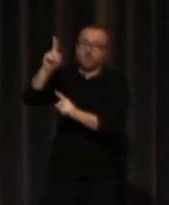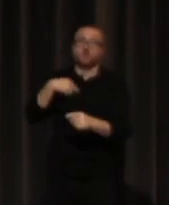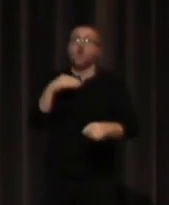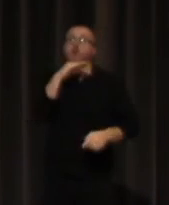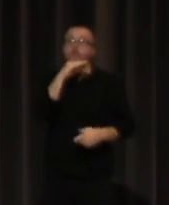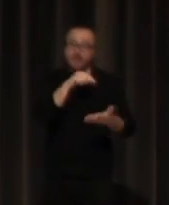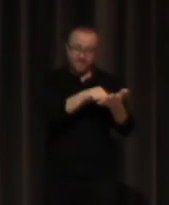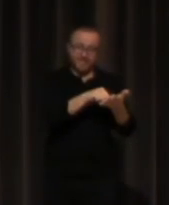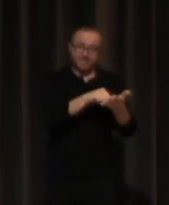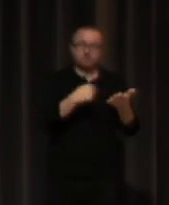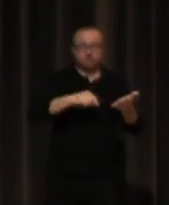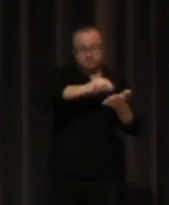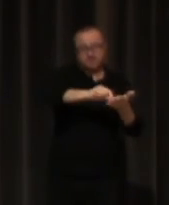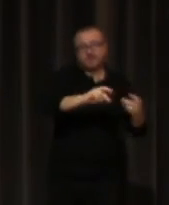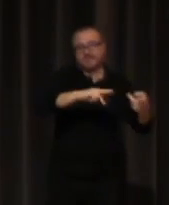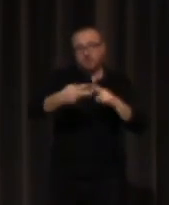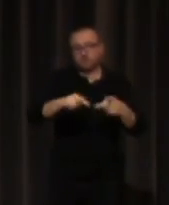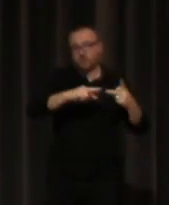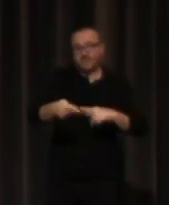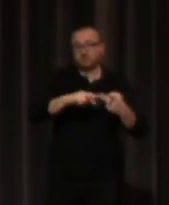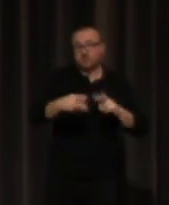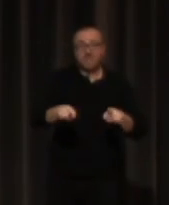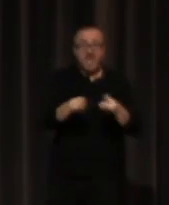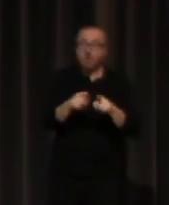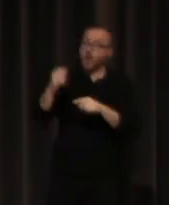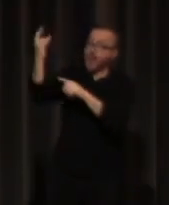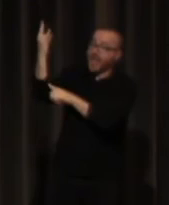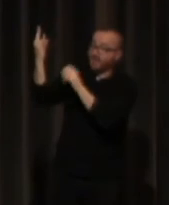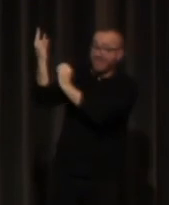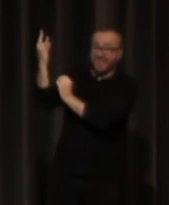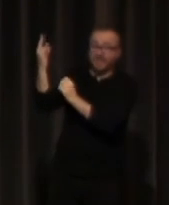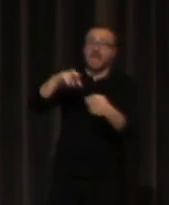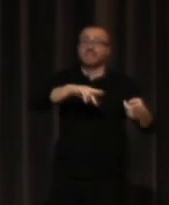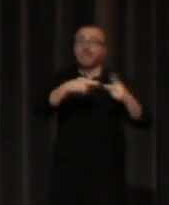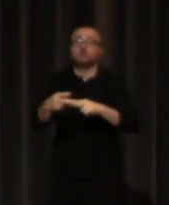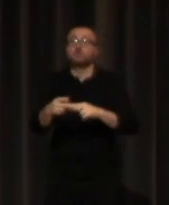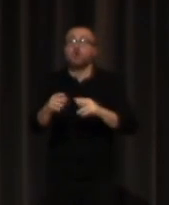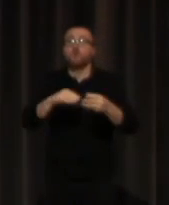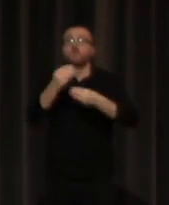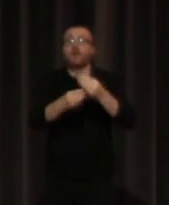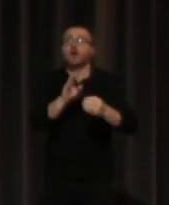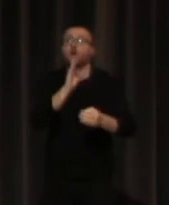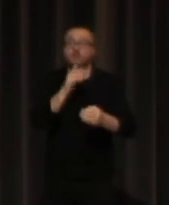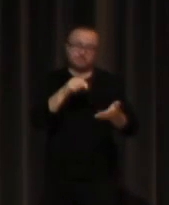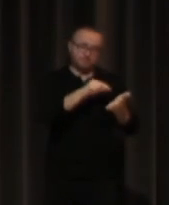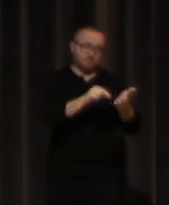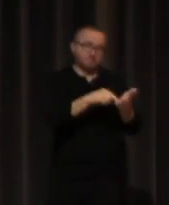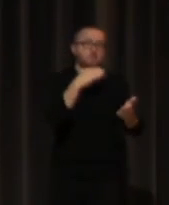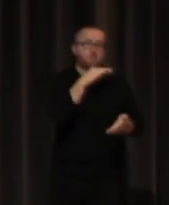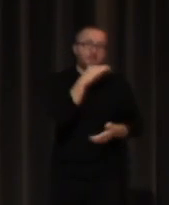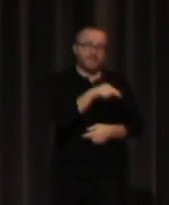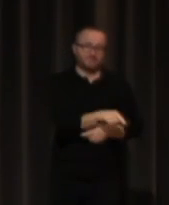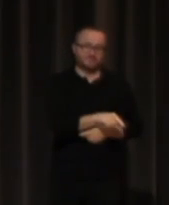has de traduir això? Quin sentit té, no? Aquesta sensació de trobar-se en un espai impropi, fent uns gestos